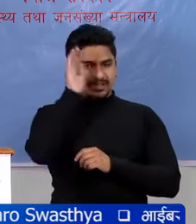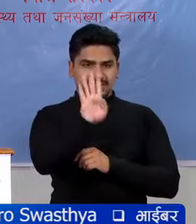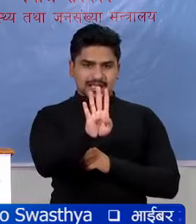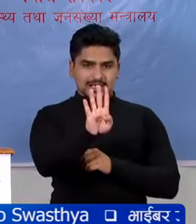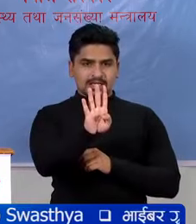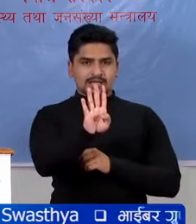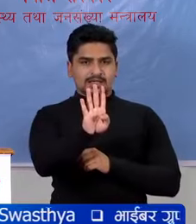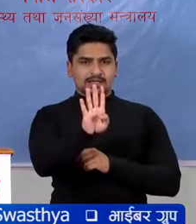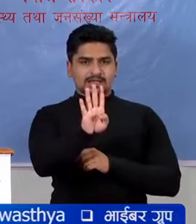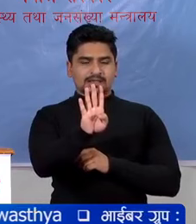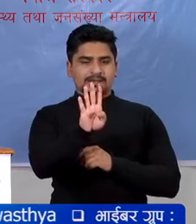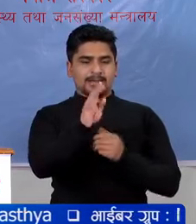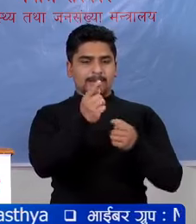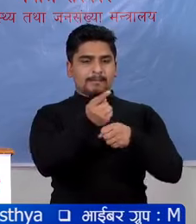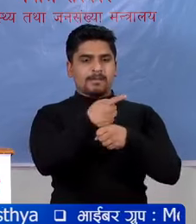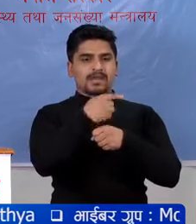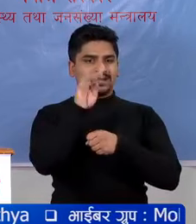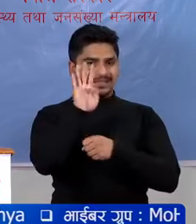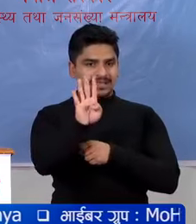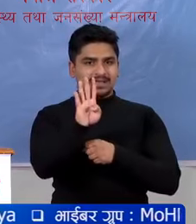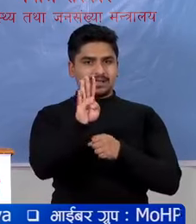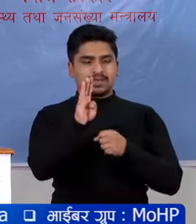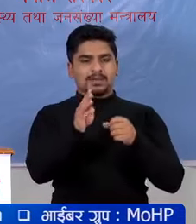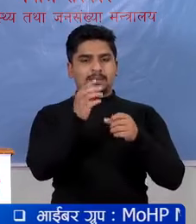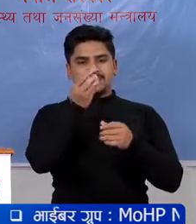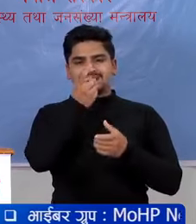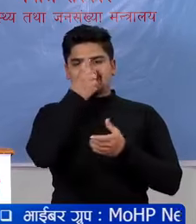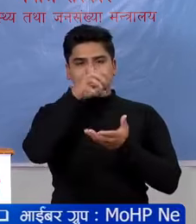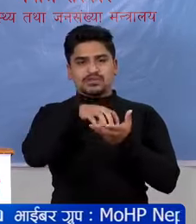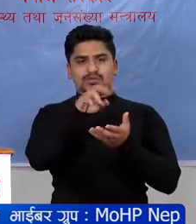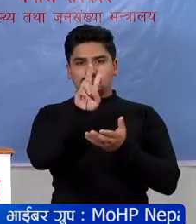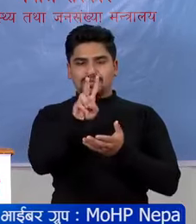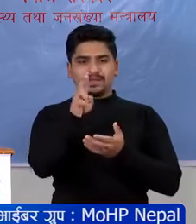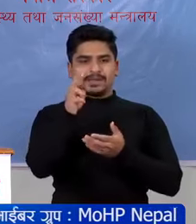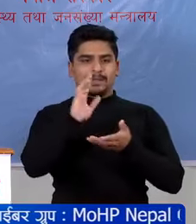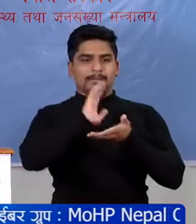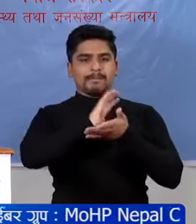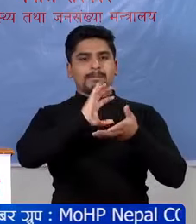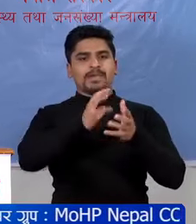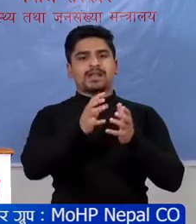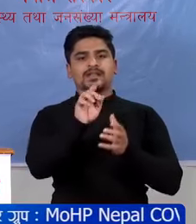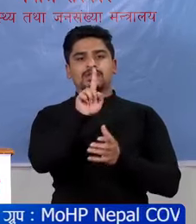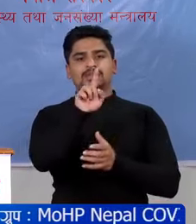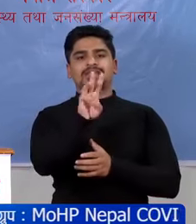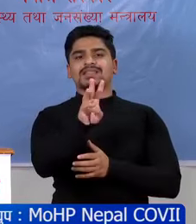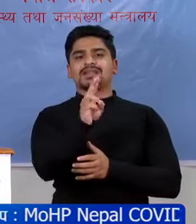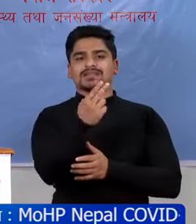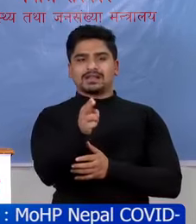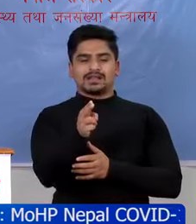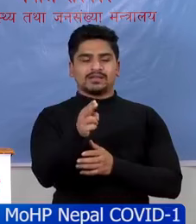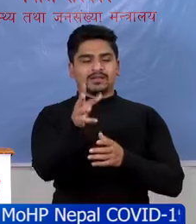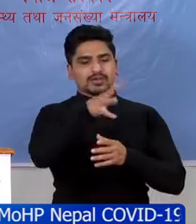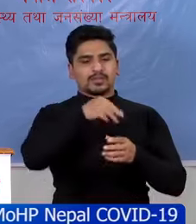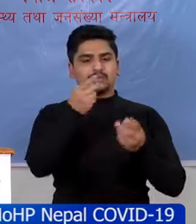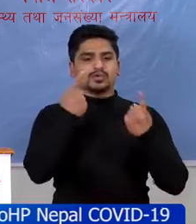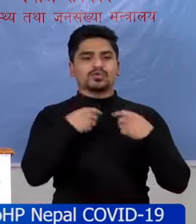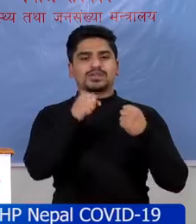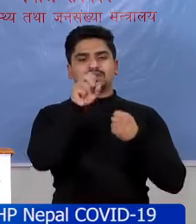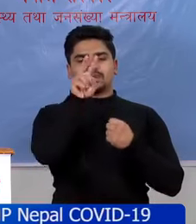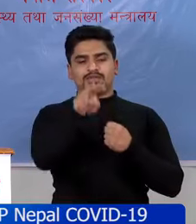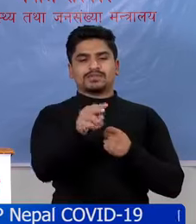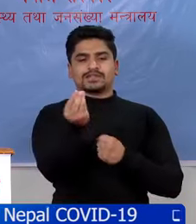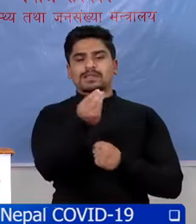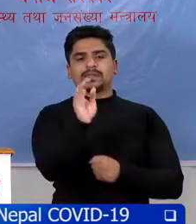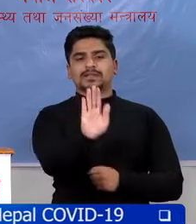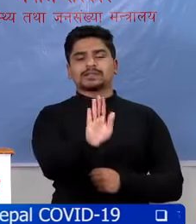चार जाना विर्गंज मा चार जाना भरतपुर मा दुई जाना र विर्यात्नगर मा तेर जाना सब एको स्वास्थे इस्तिती सामन्ने